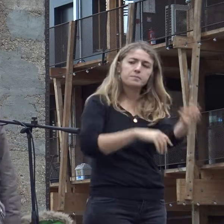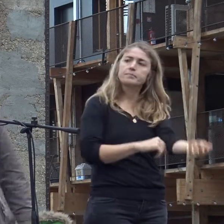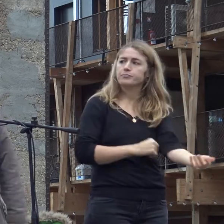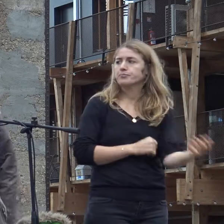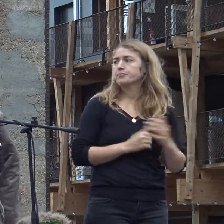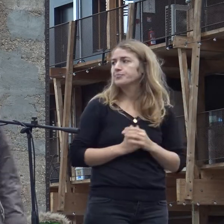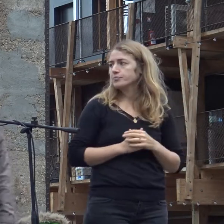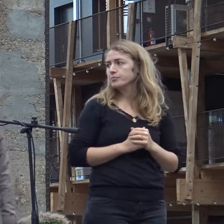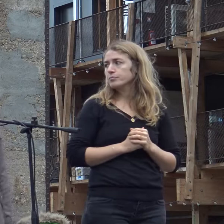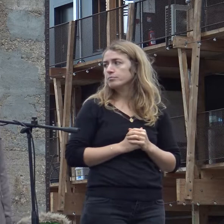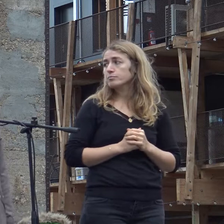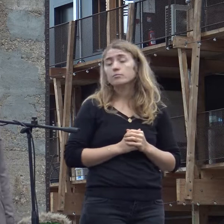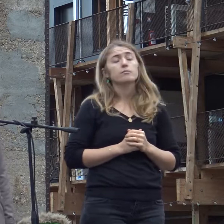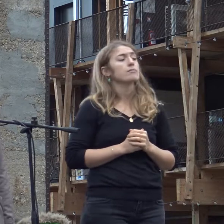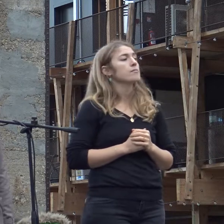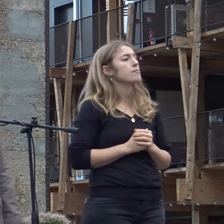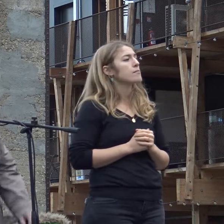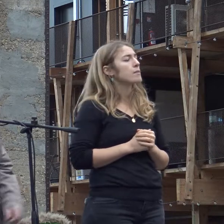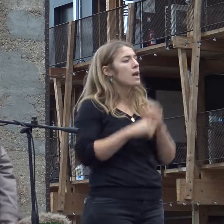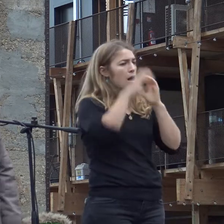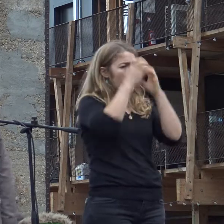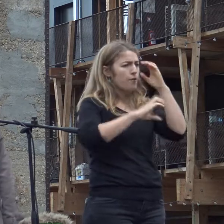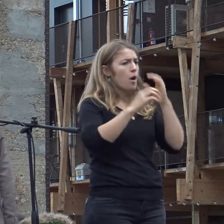Je rappelle pourquoi l'éléphant blanc est le